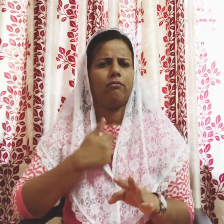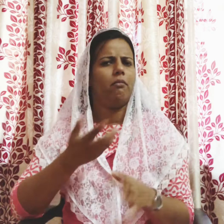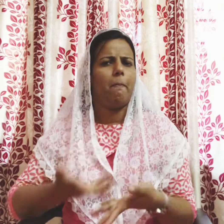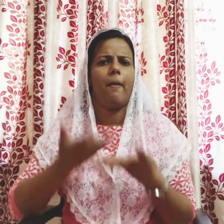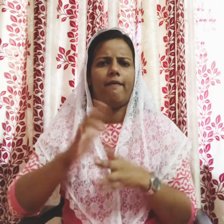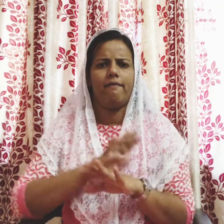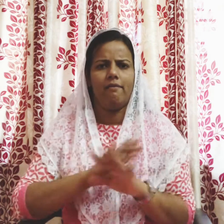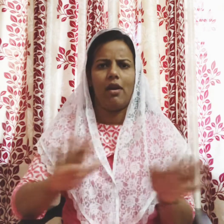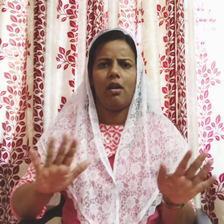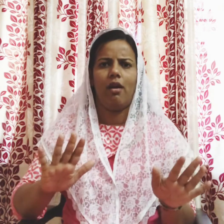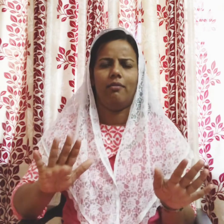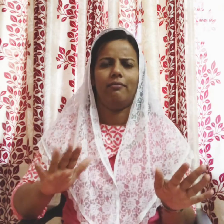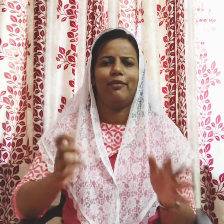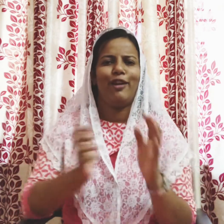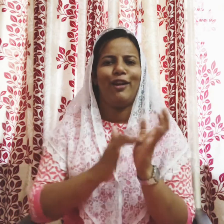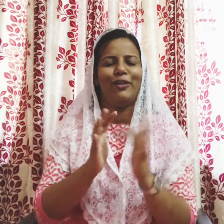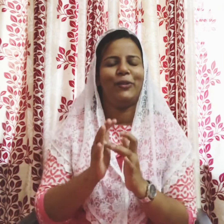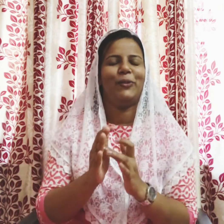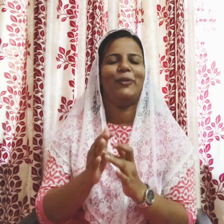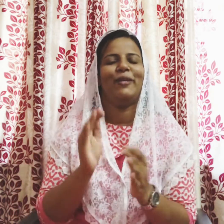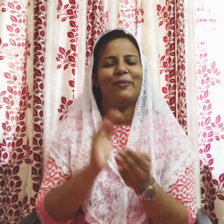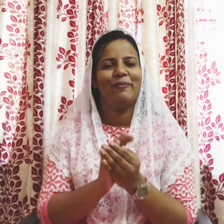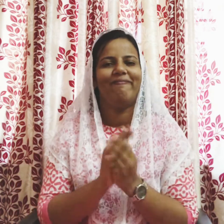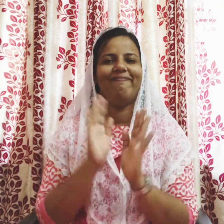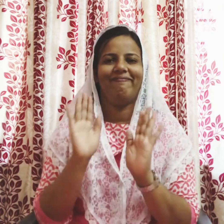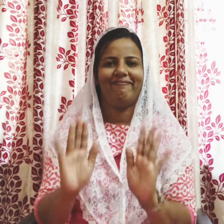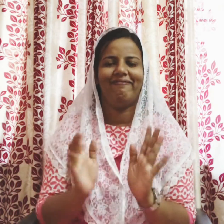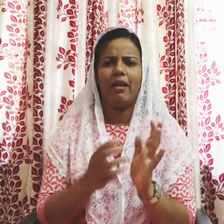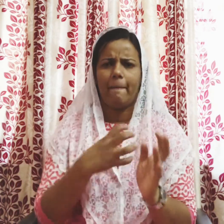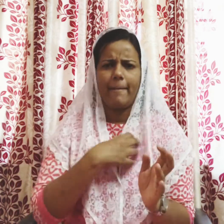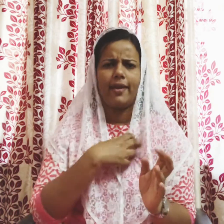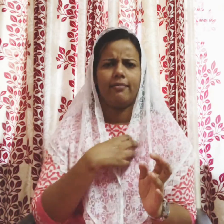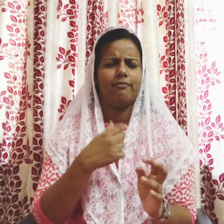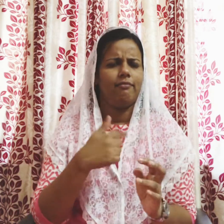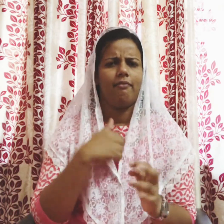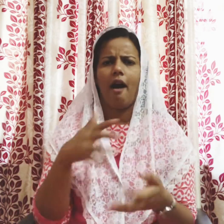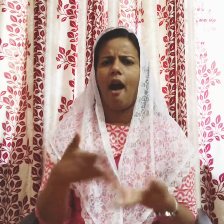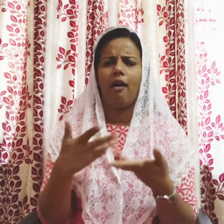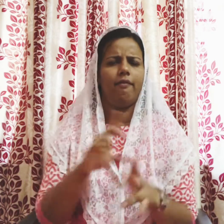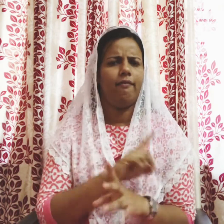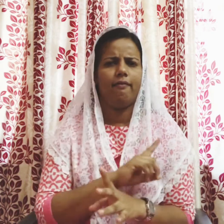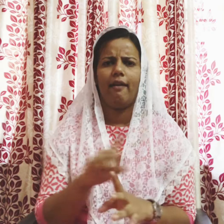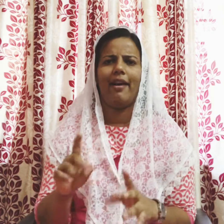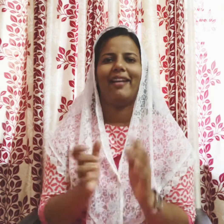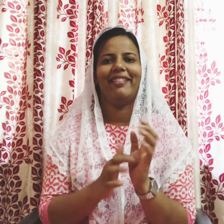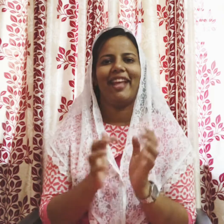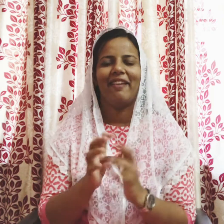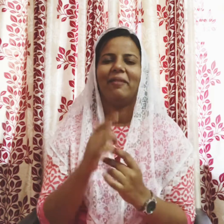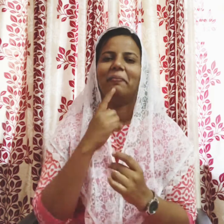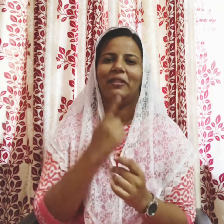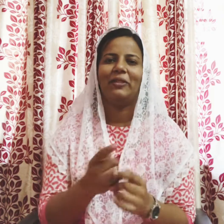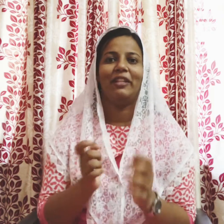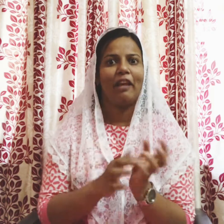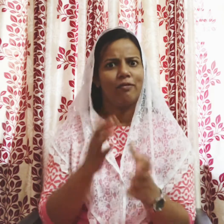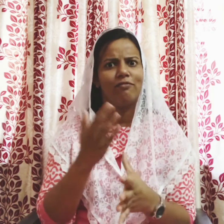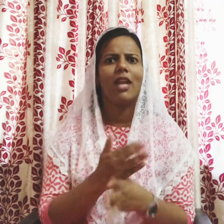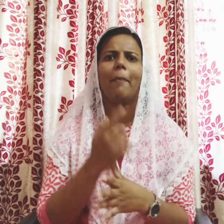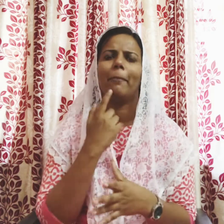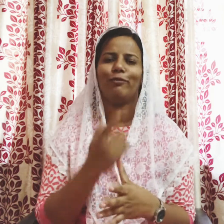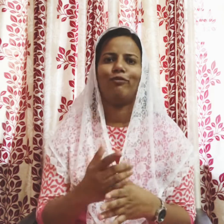മനസ്സേ നീ ഭാരപ്പെടേണ്ട ആവശ്യമില്ല, കർത്താവ് എനിക്ക് വേണ്ടി കരുതിയിട്ടുണ്ട്. മനസ്സേ നീ ആകുലപ്പെടേണ്ട ആവശ്യമില്ല, കർത്താവ് പറഞ്ഞിട്ടുണ്ട് ചെയ്തോളാമെന്ന്. അത്